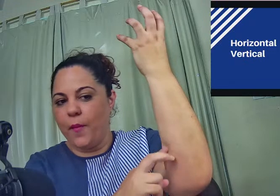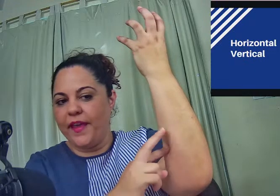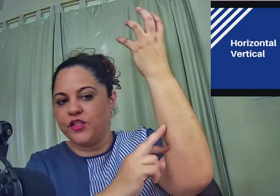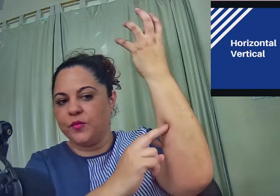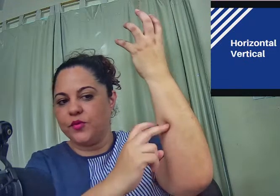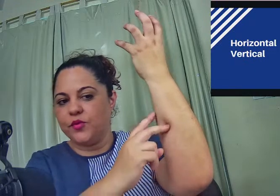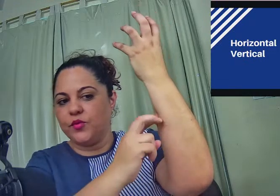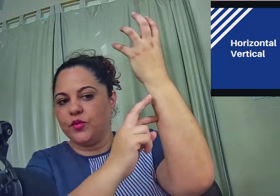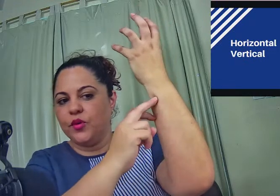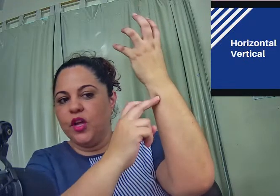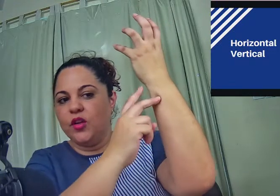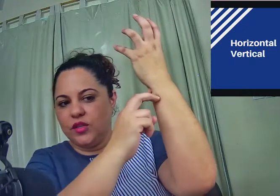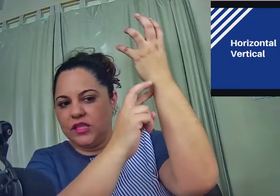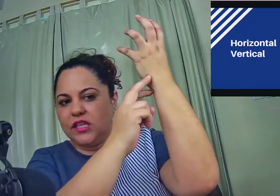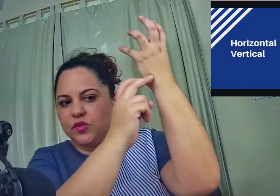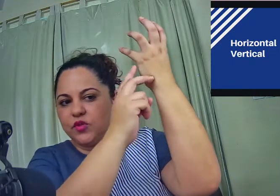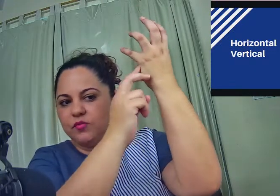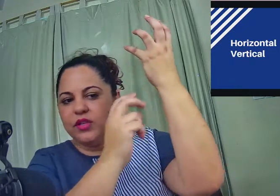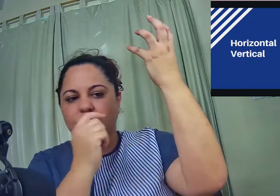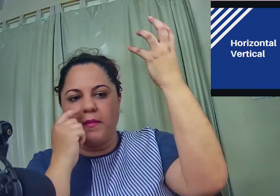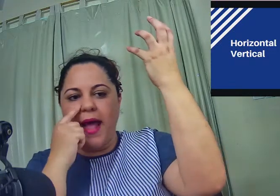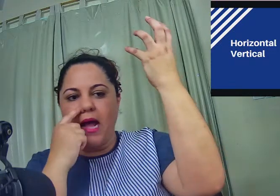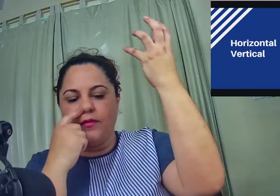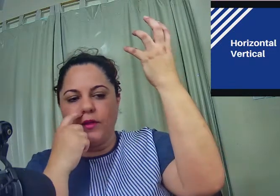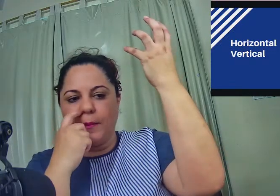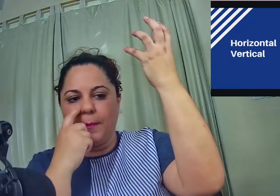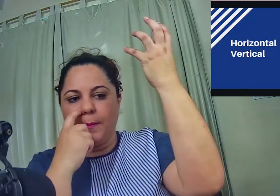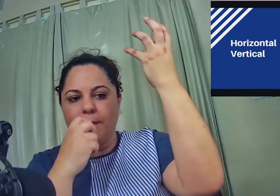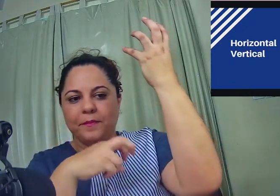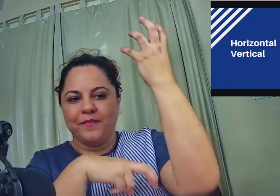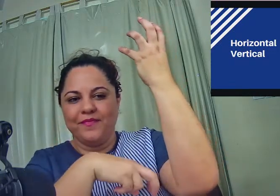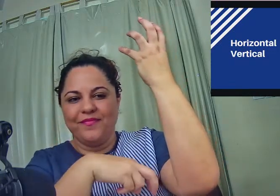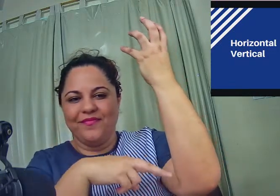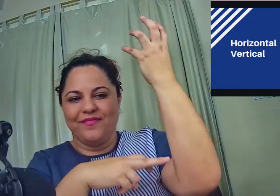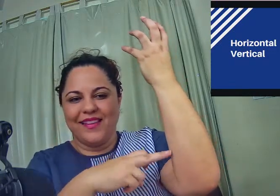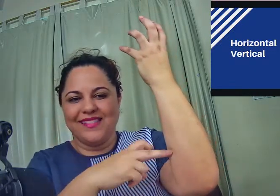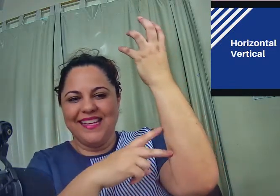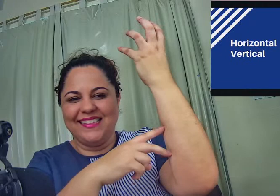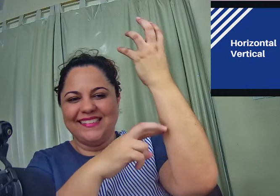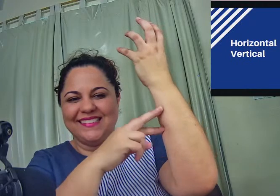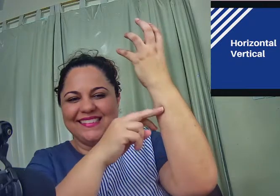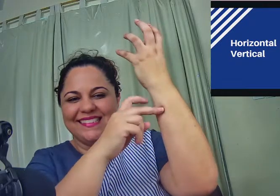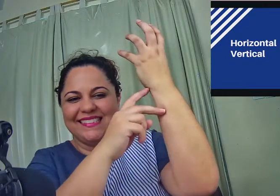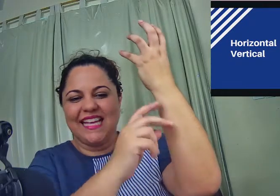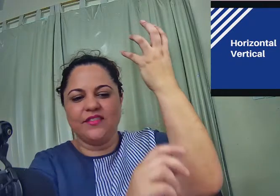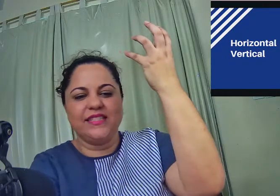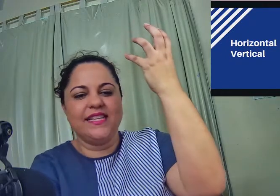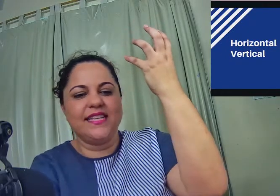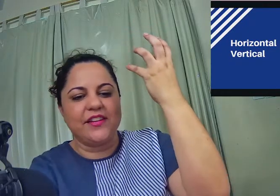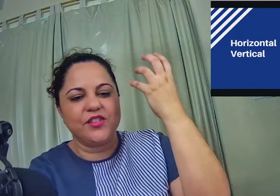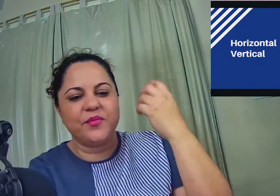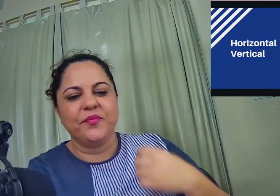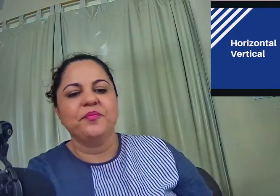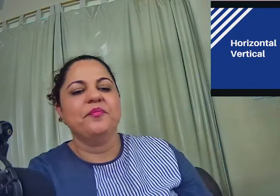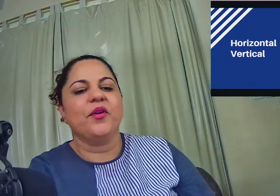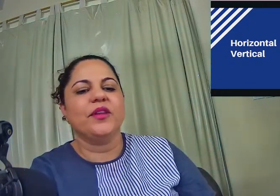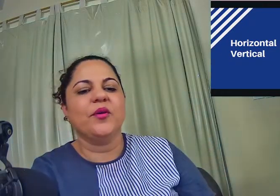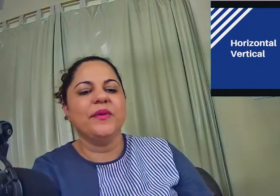visualmente para o surdo. Nós estamos subindo numa árvore? Sim. O que vocês acham? Podem comentar